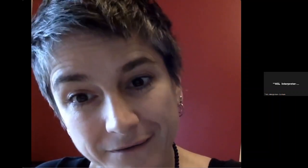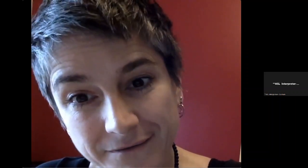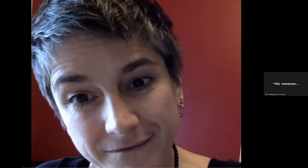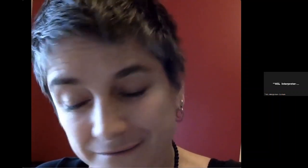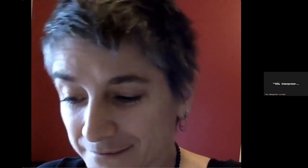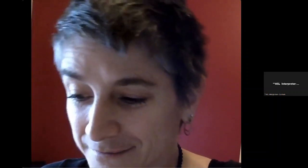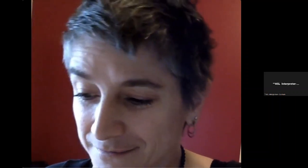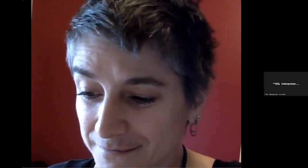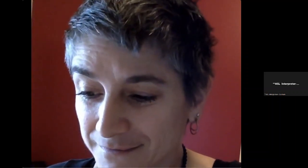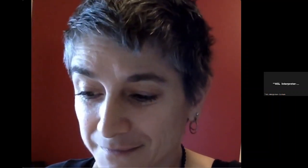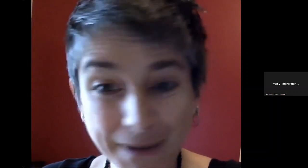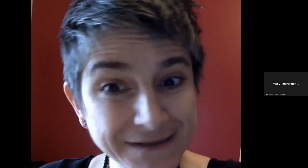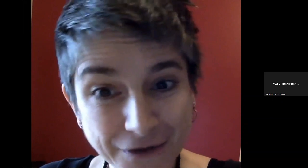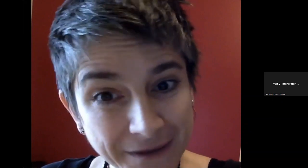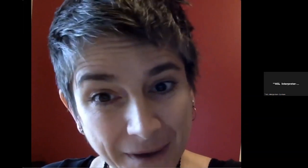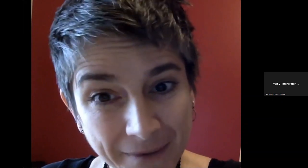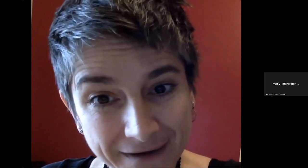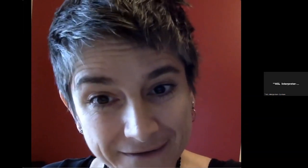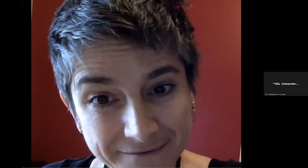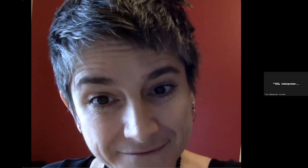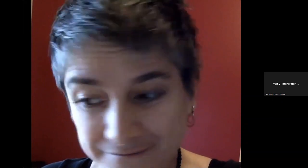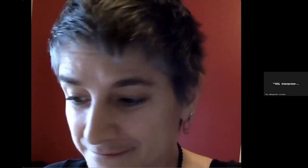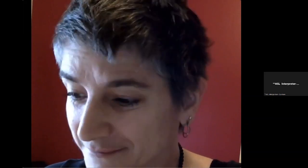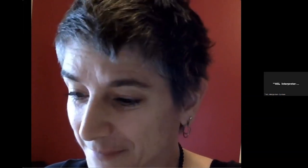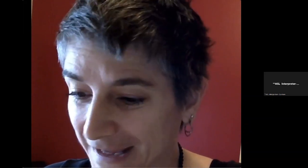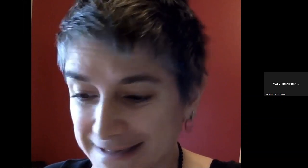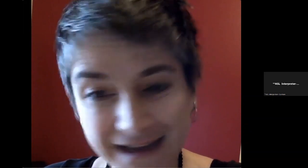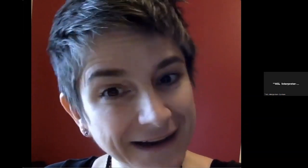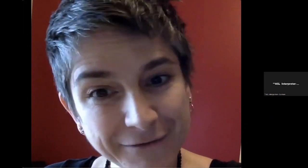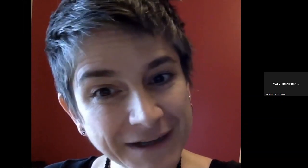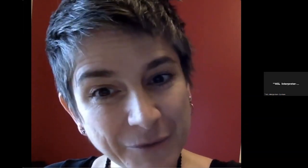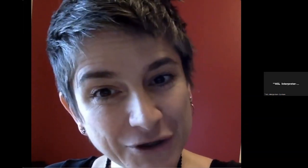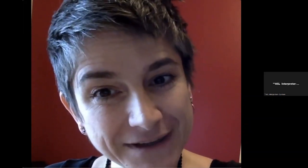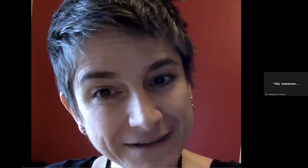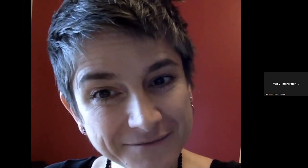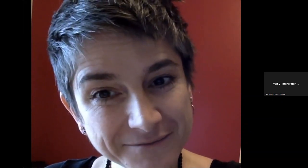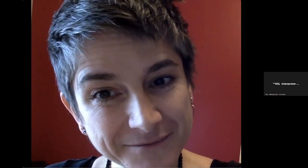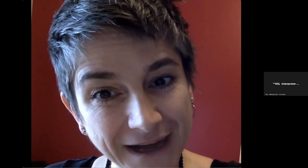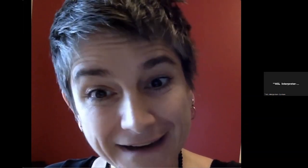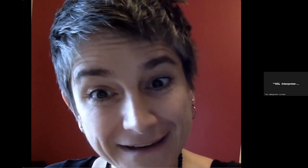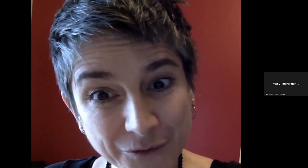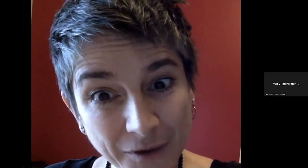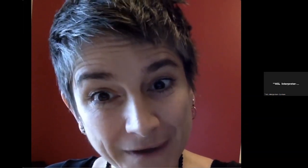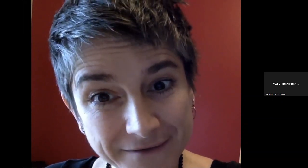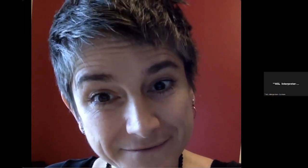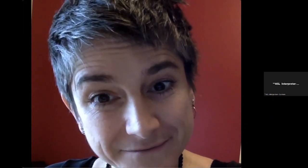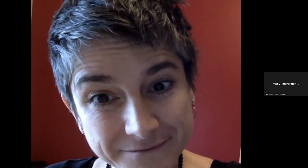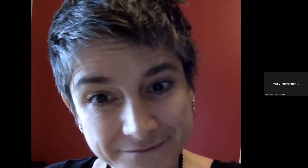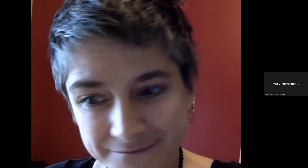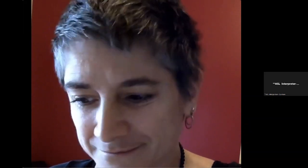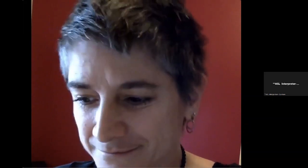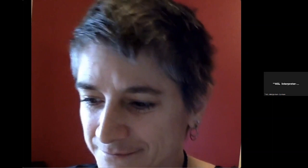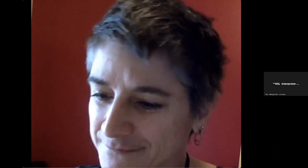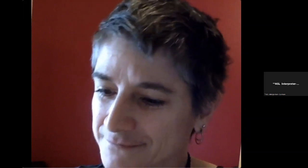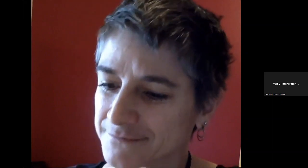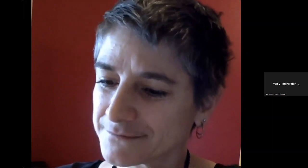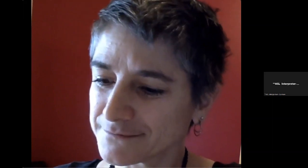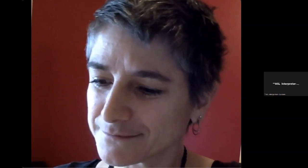pas. Personne n'est préparé. Et ça arrive à n'importe qui, aléatoirement.